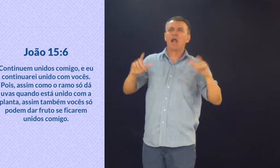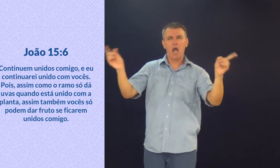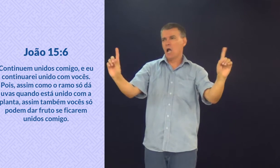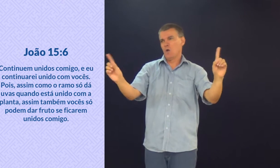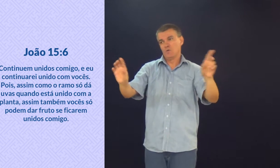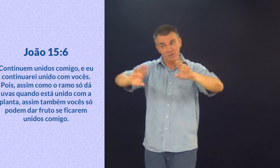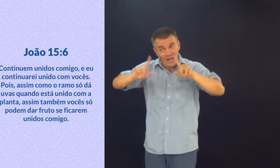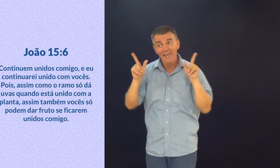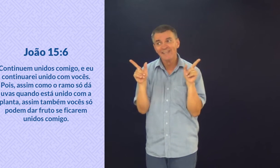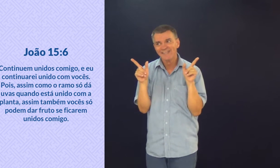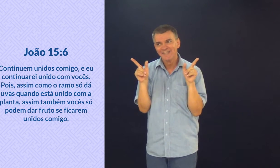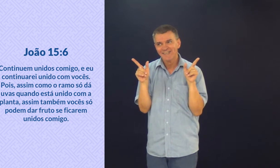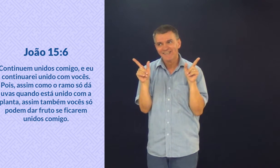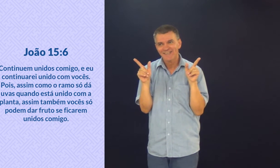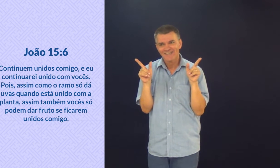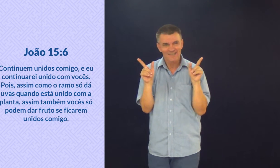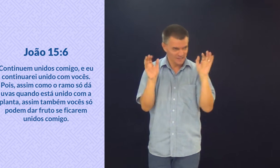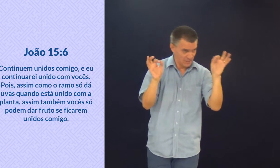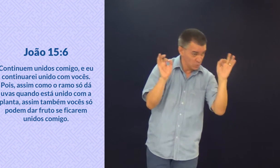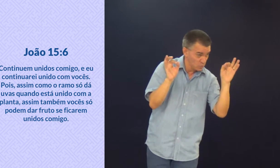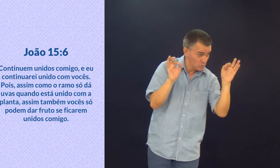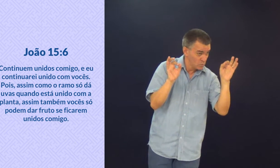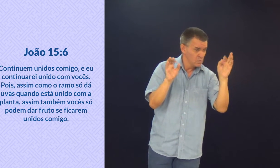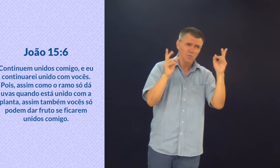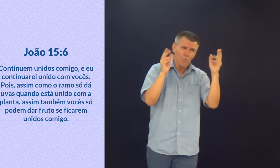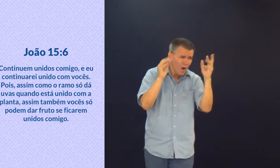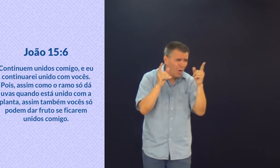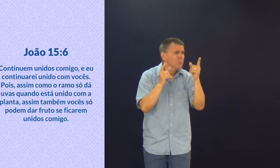isso não é vaidade e diferente certo